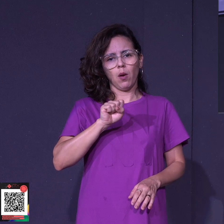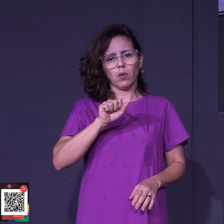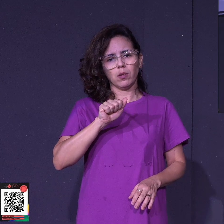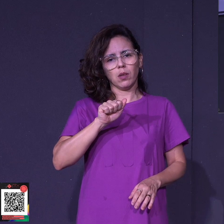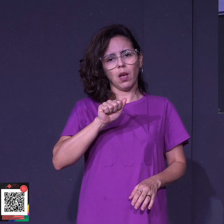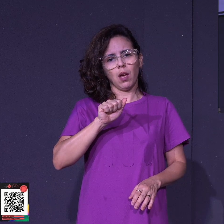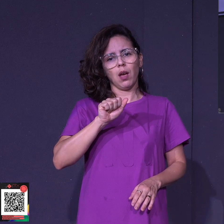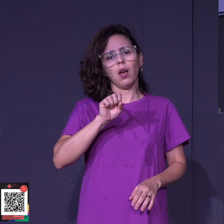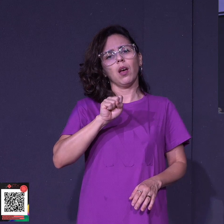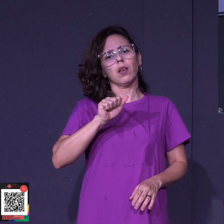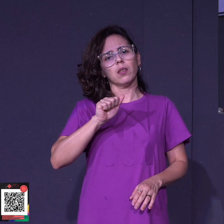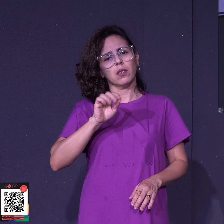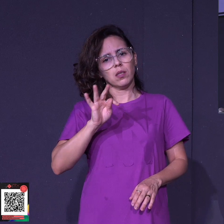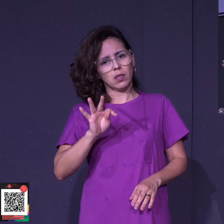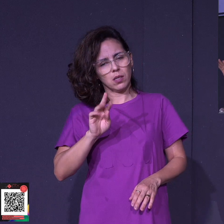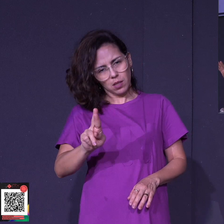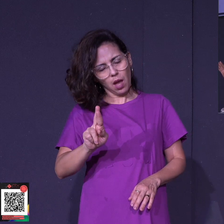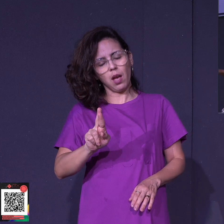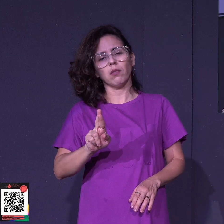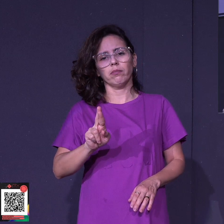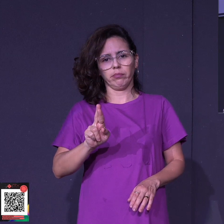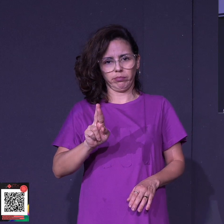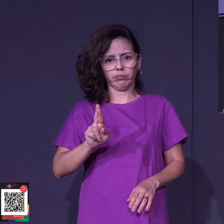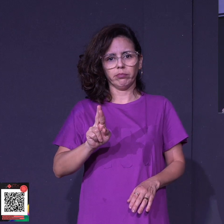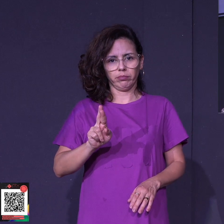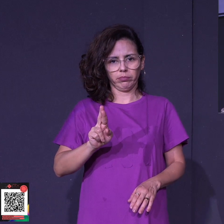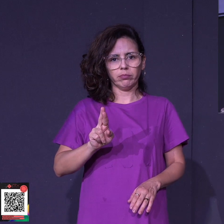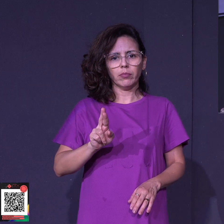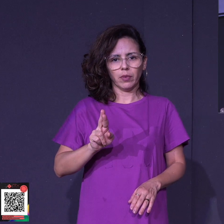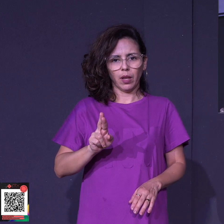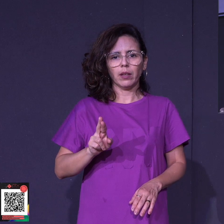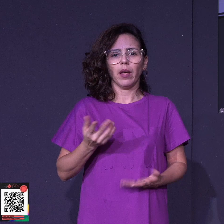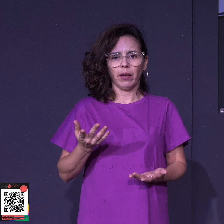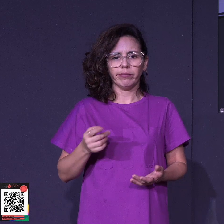E aí numa noite Deus resolveu.